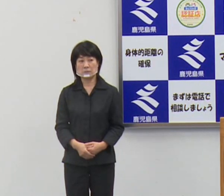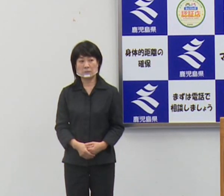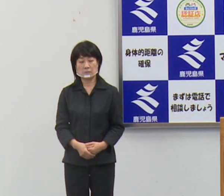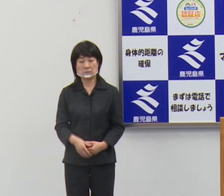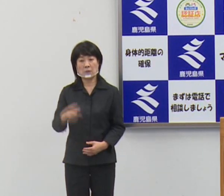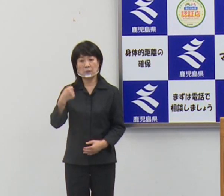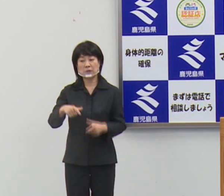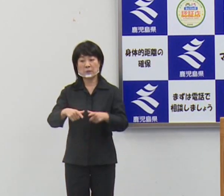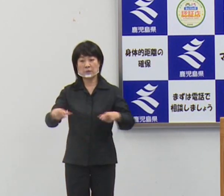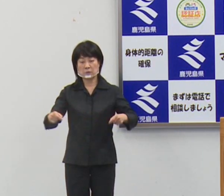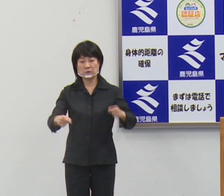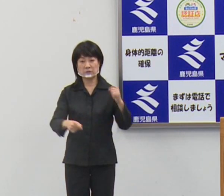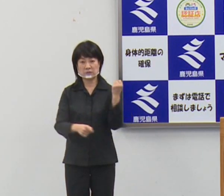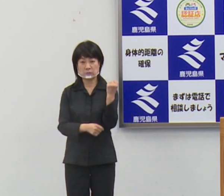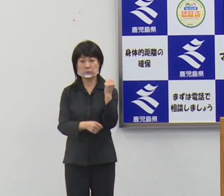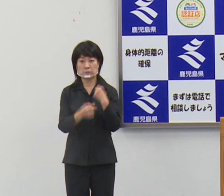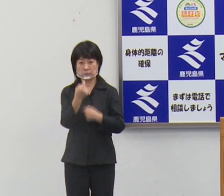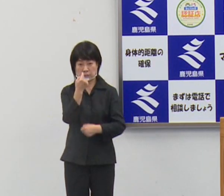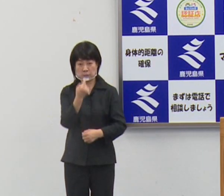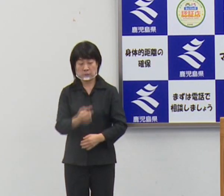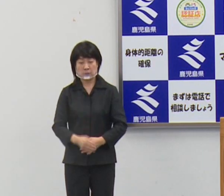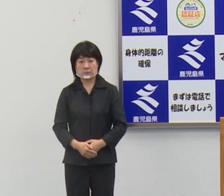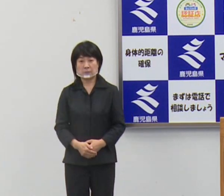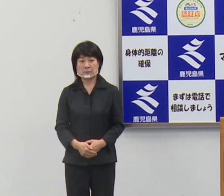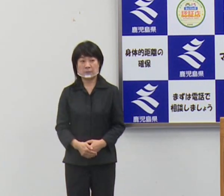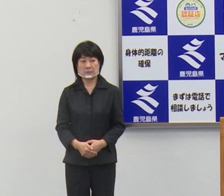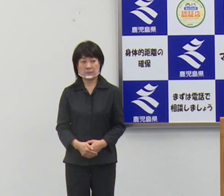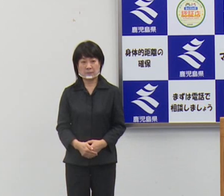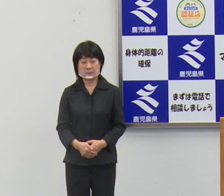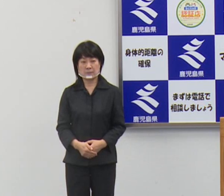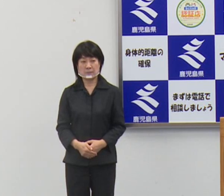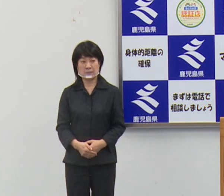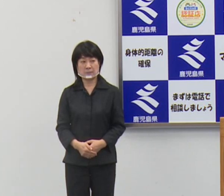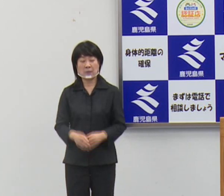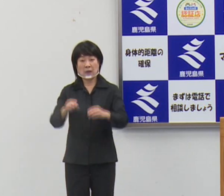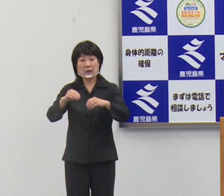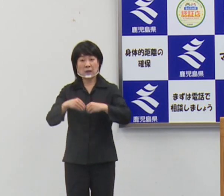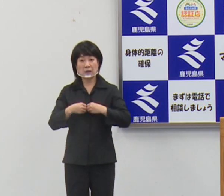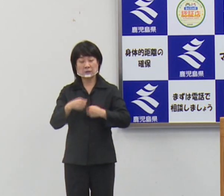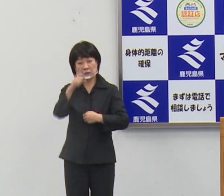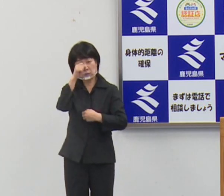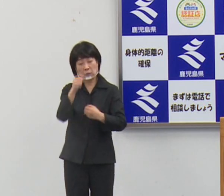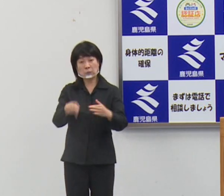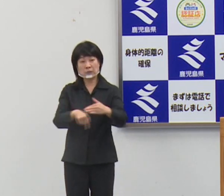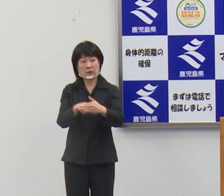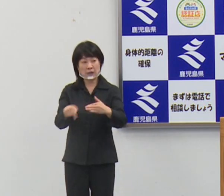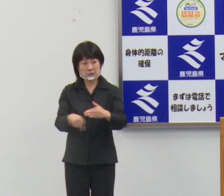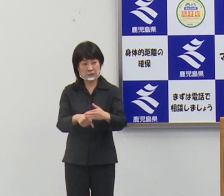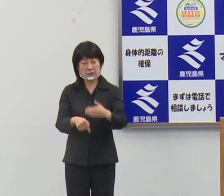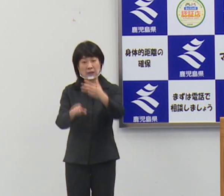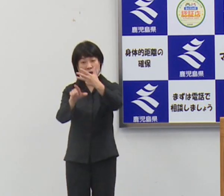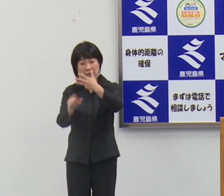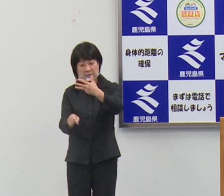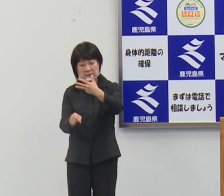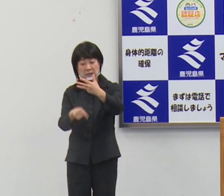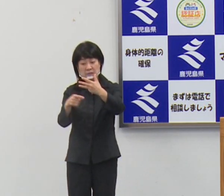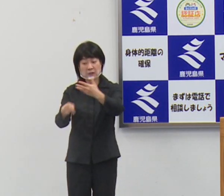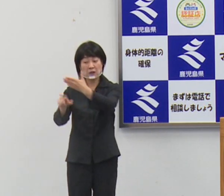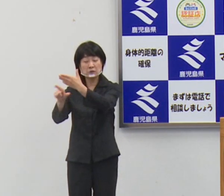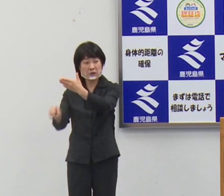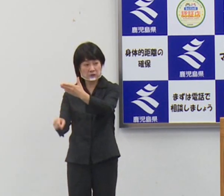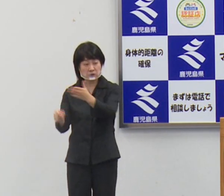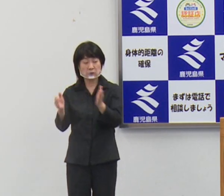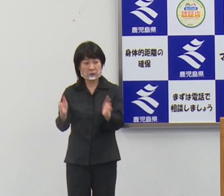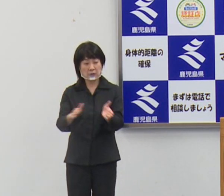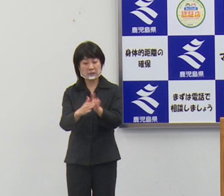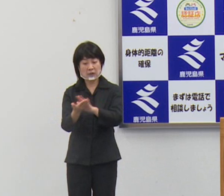南日本新聞社浜田です、よろしくお願いします。感染状況の中にここにもある通りに8月から9月にかけて亡くなった